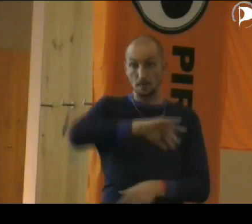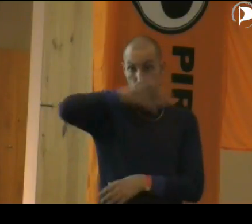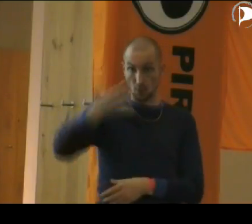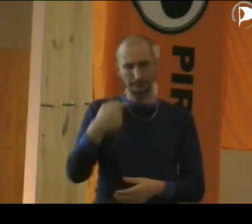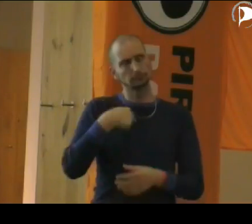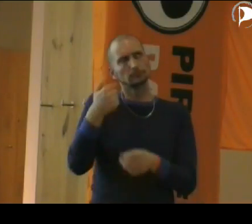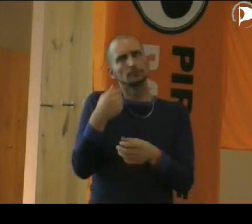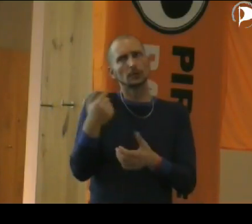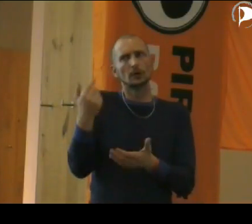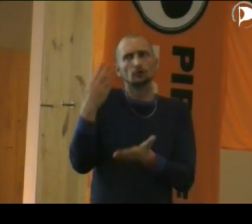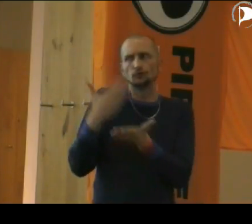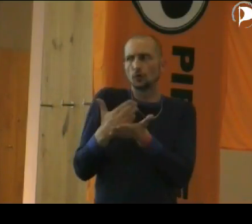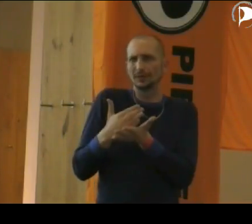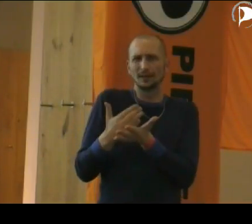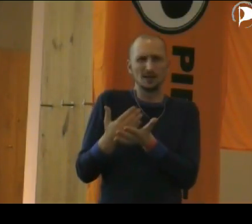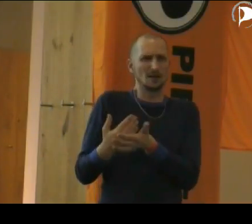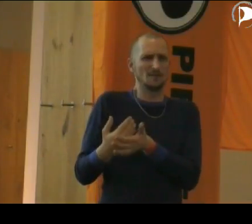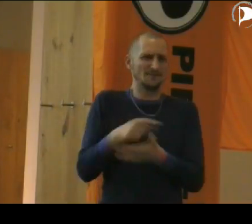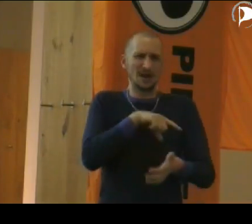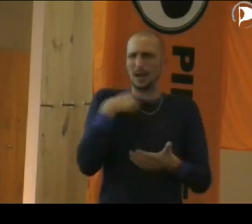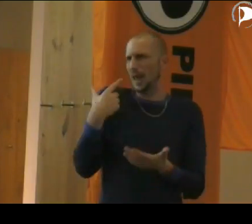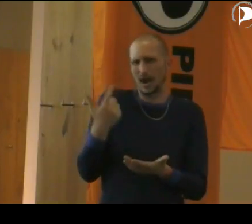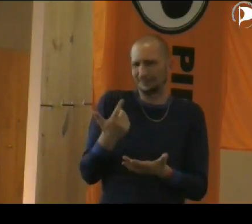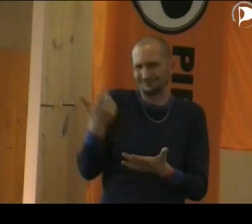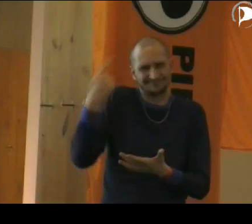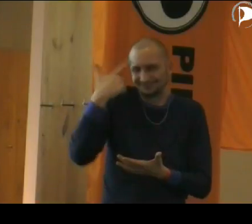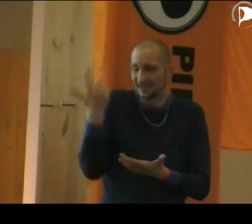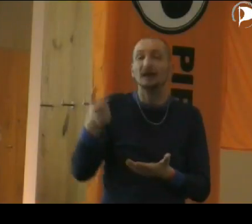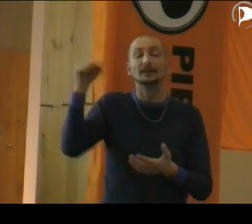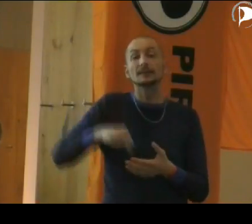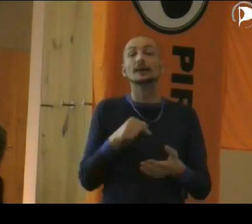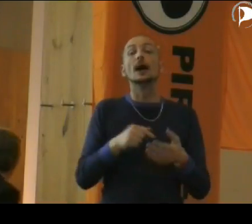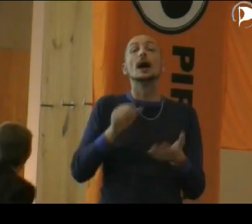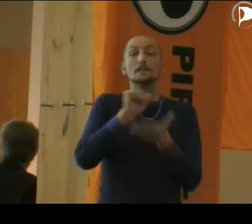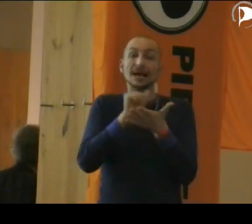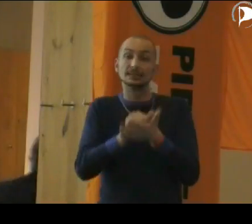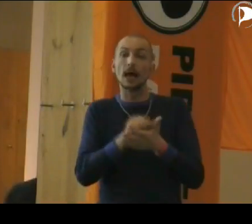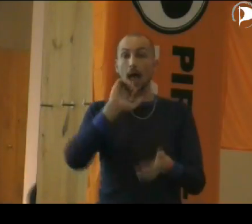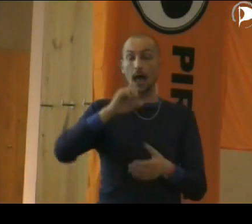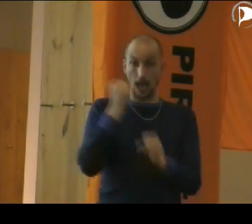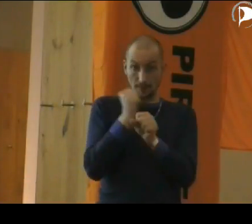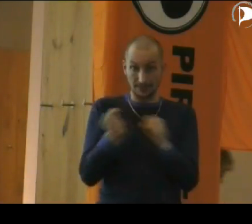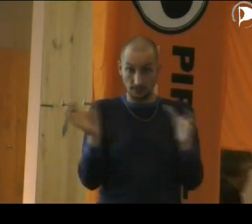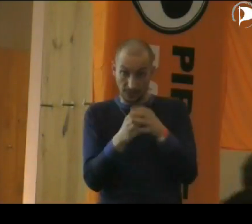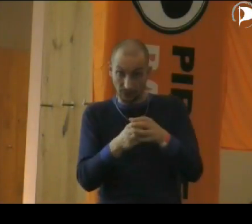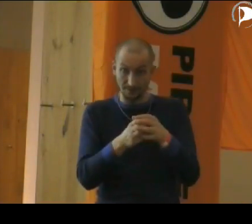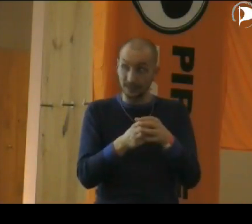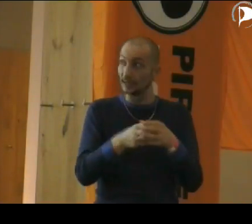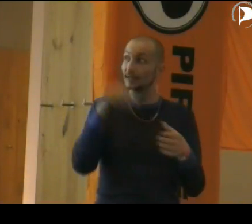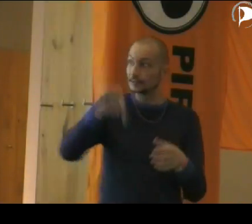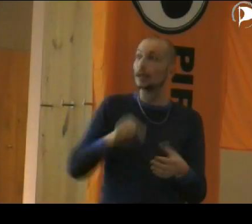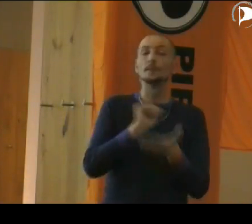seit max weiß nicht wie lange er als professor an die auf landesebene mit unsere pressearbeit waren wir unser aushängeschild